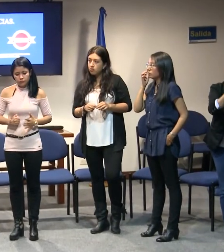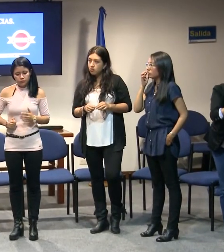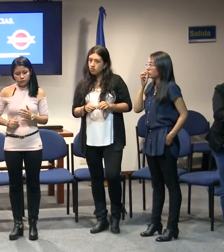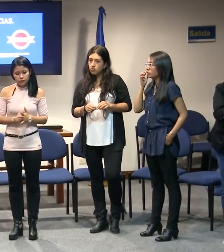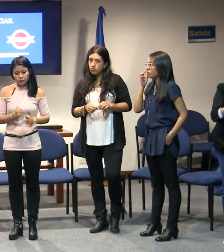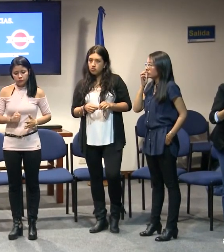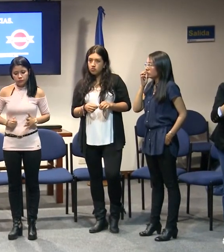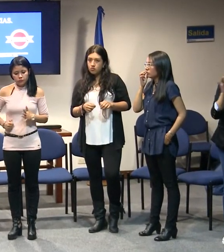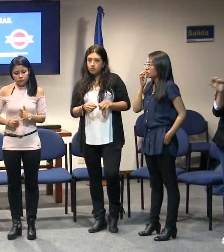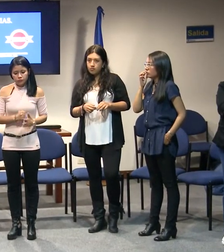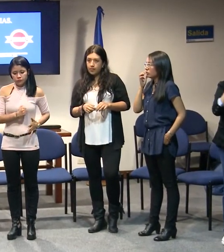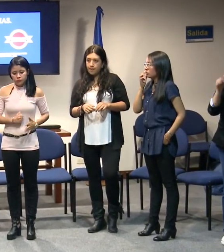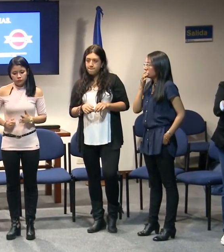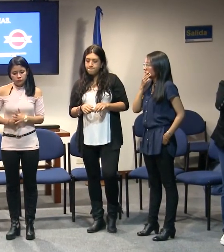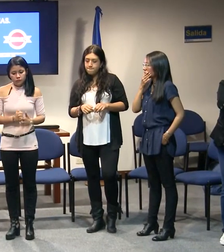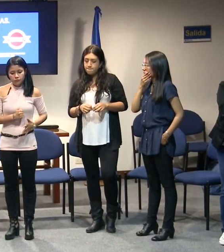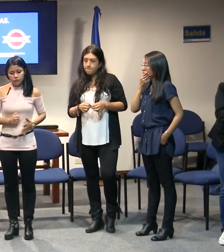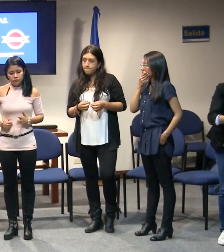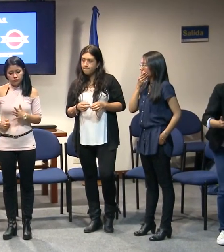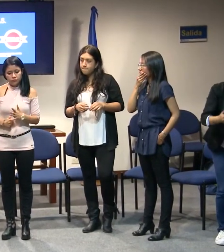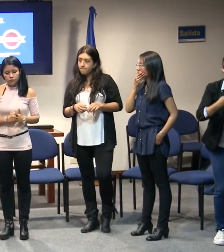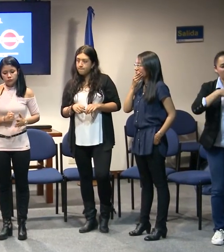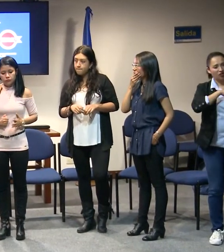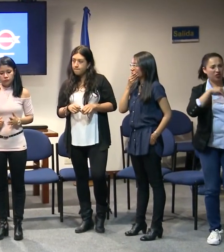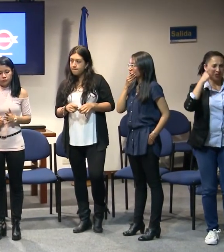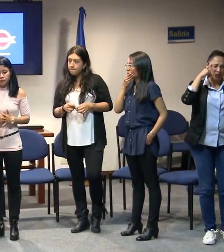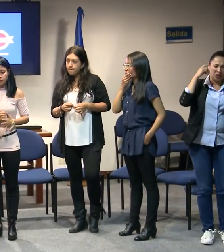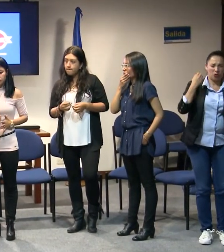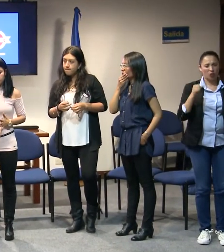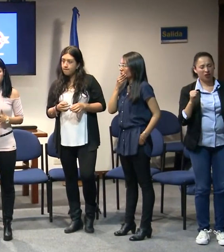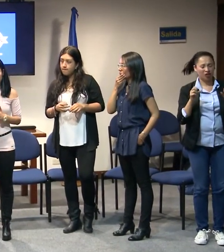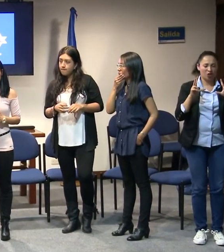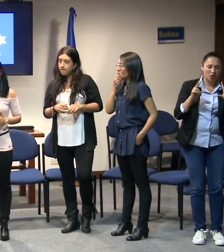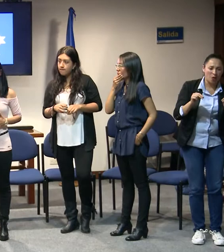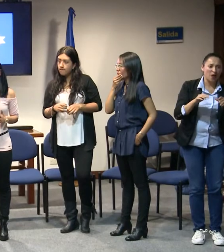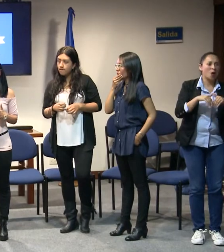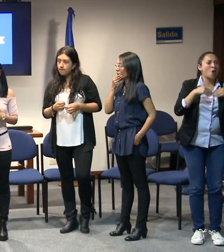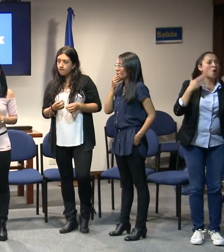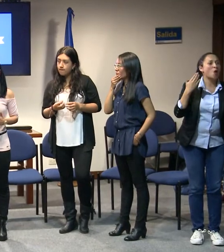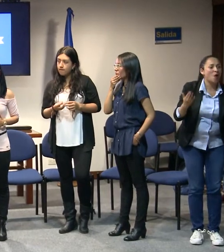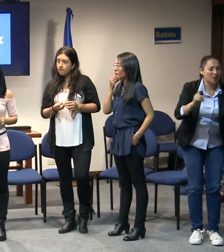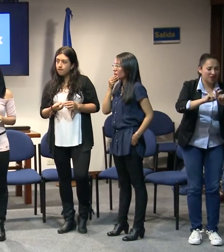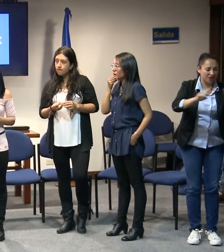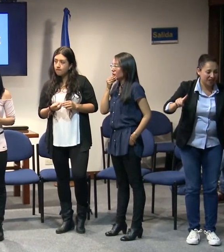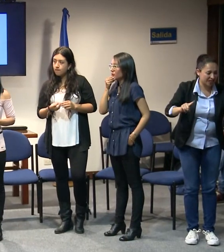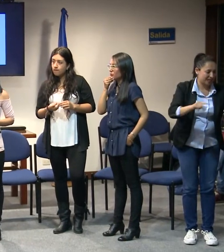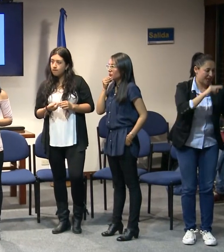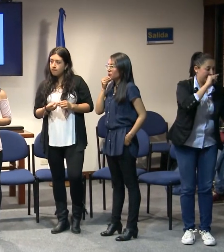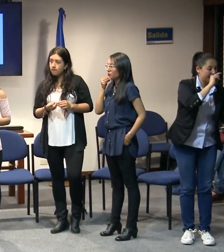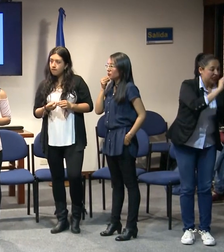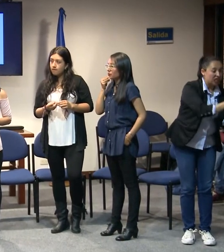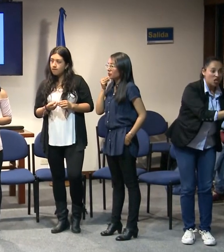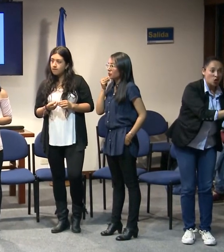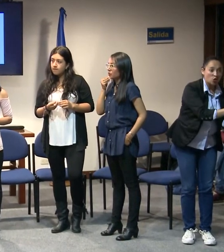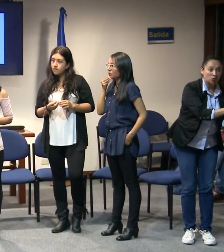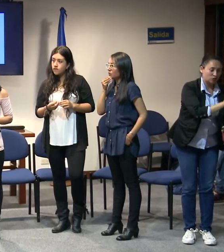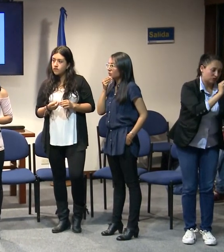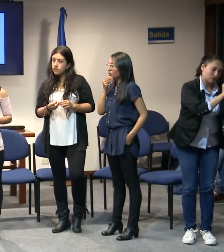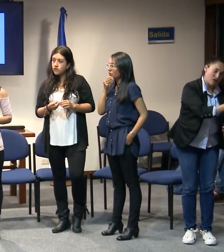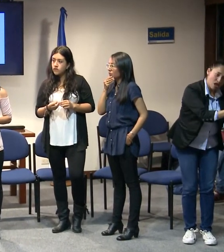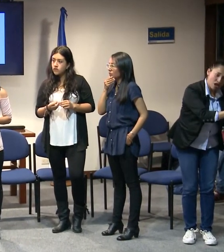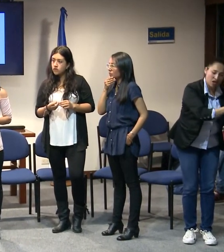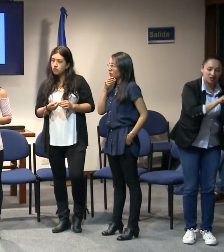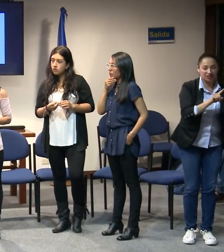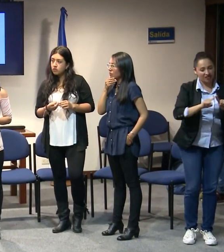esa, pues no preocupación, pero sí como… ¿Cómo se manejó esa diferencia en tanto pues un niño